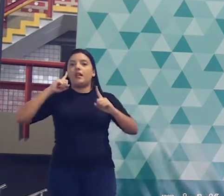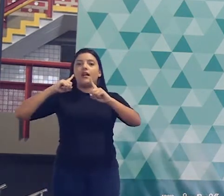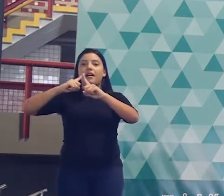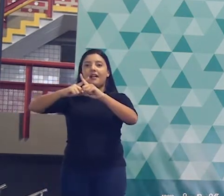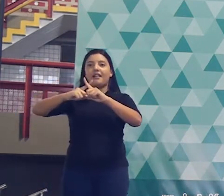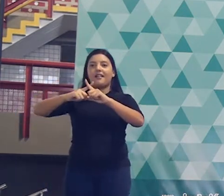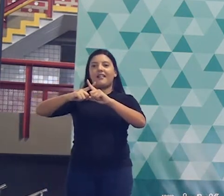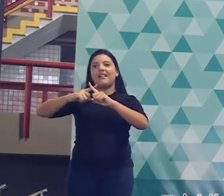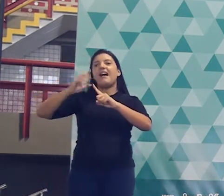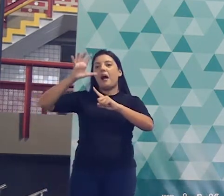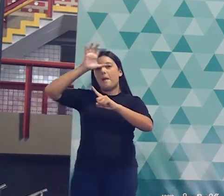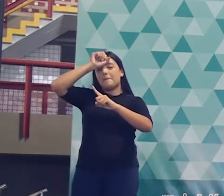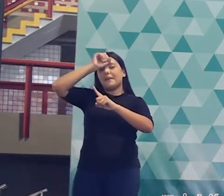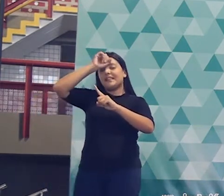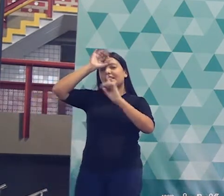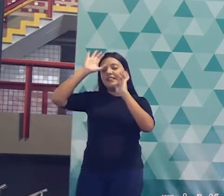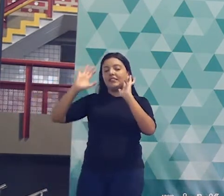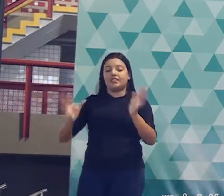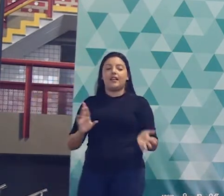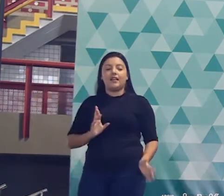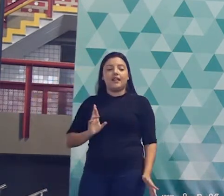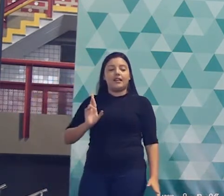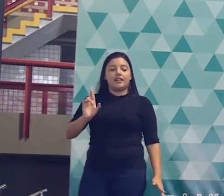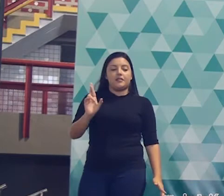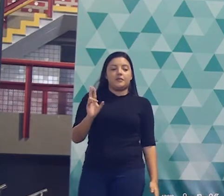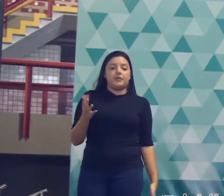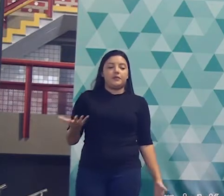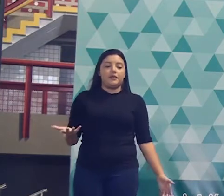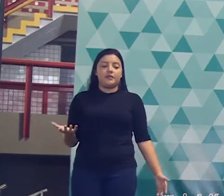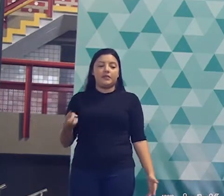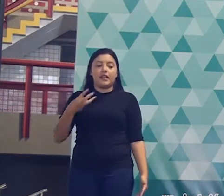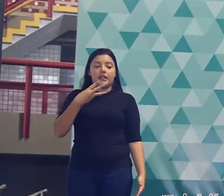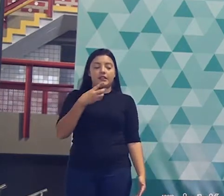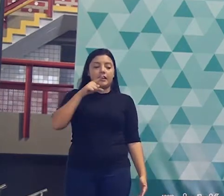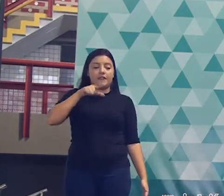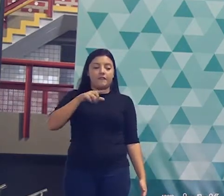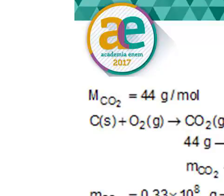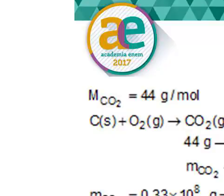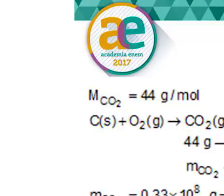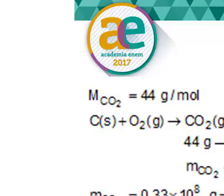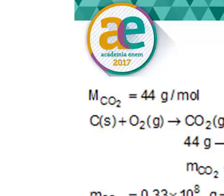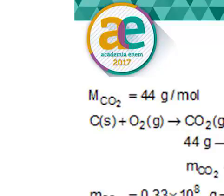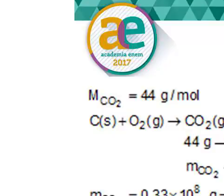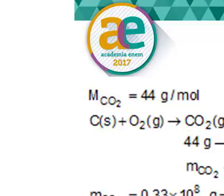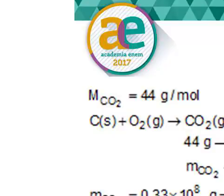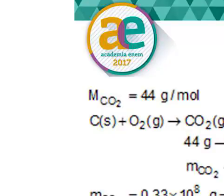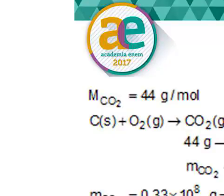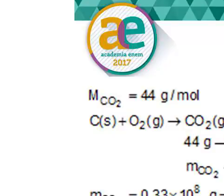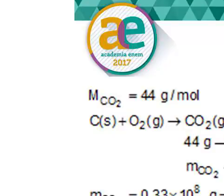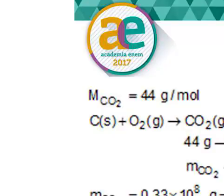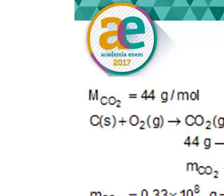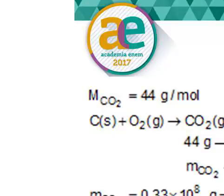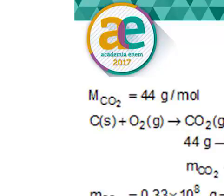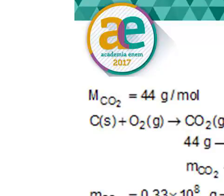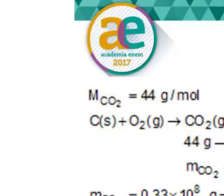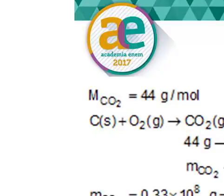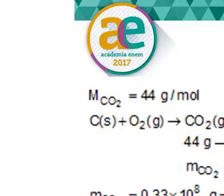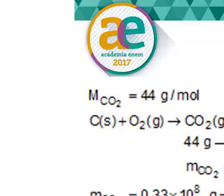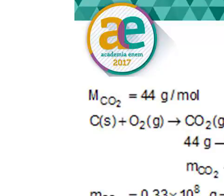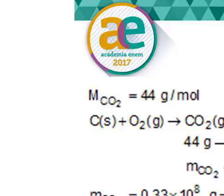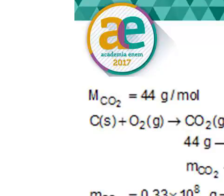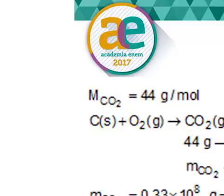vocês aprenderam na matemática, e nós vamos obter quanto de energia? 3 vezes 10 a 8ª quilojoules.